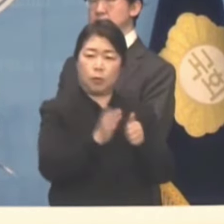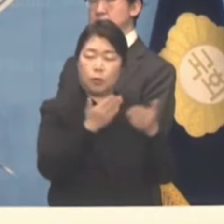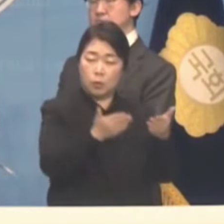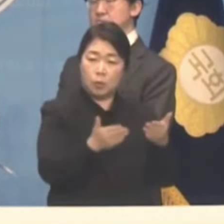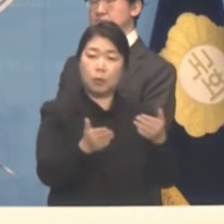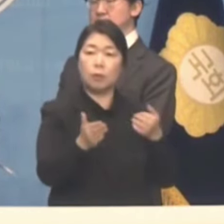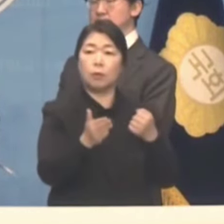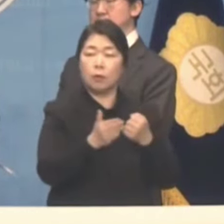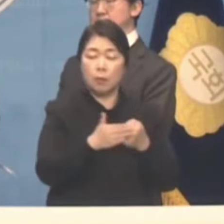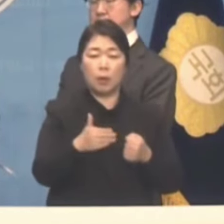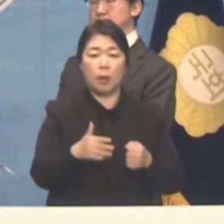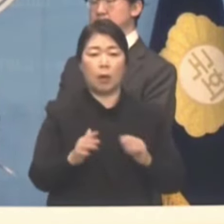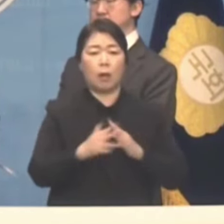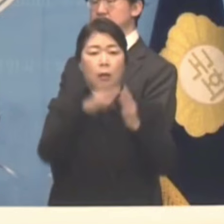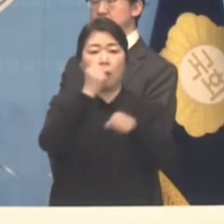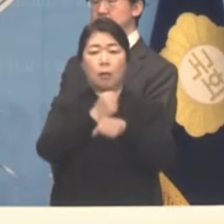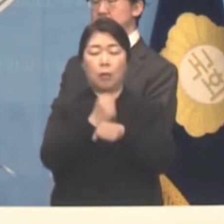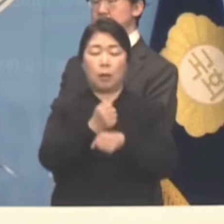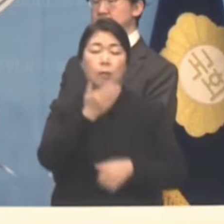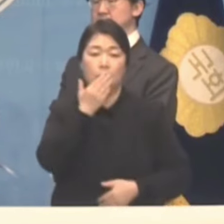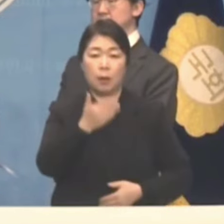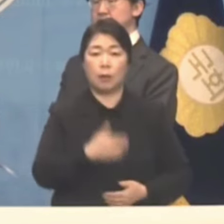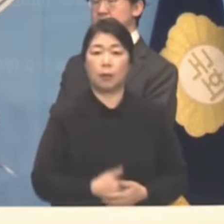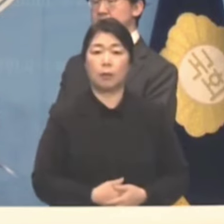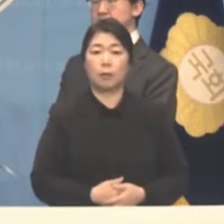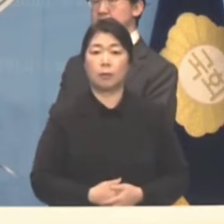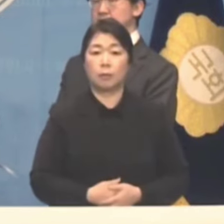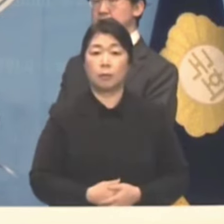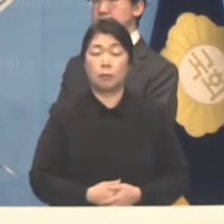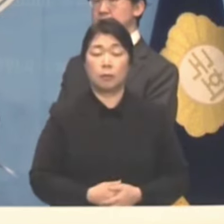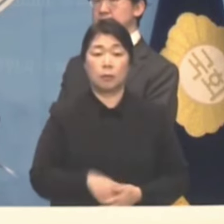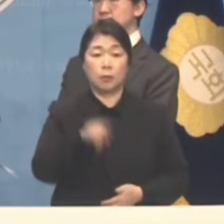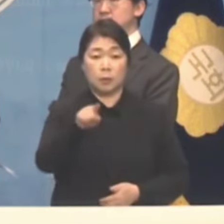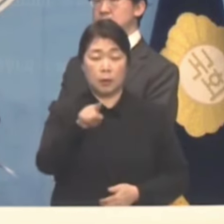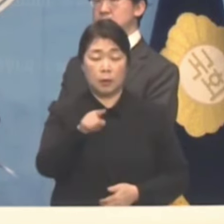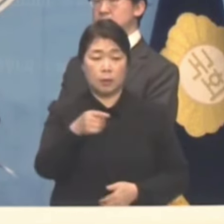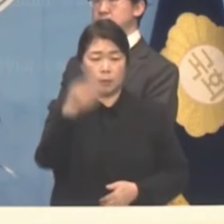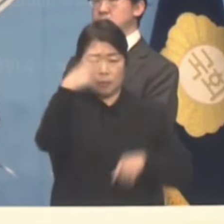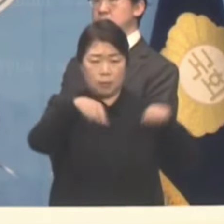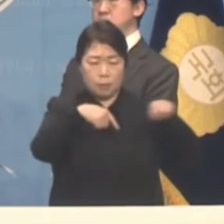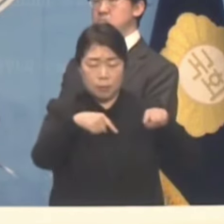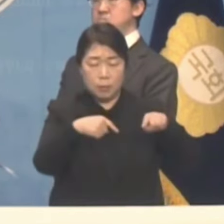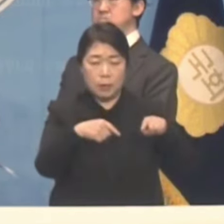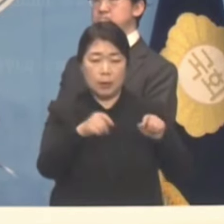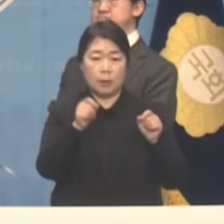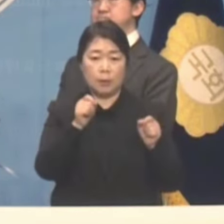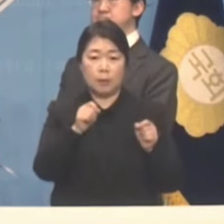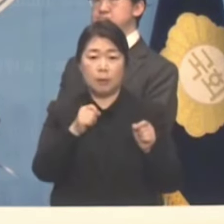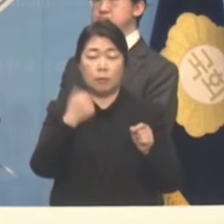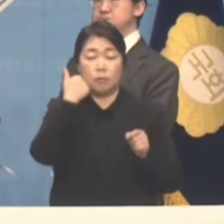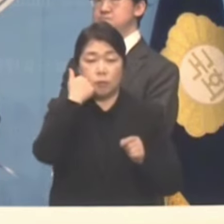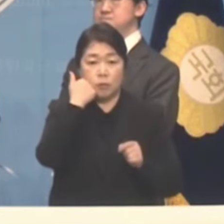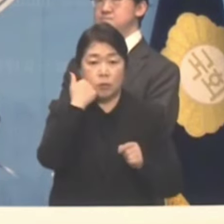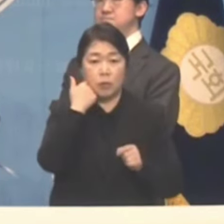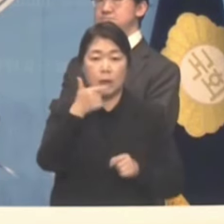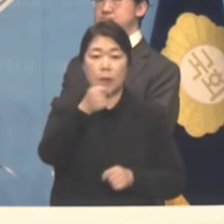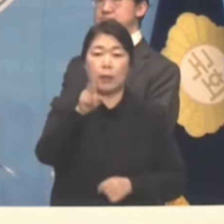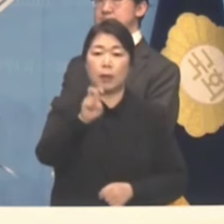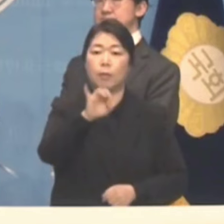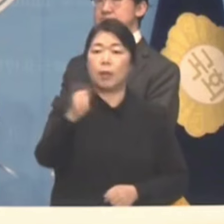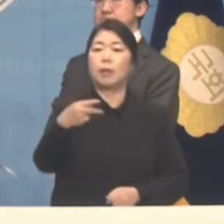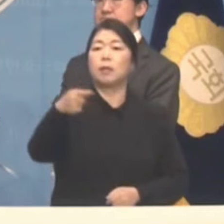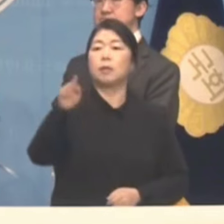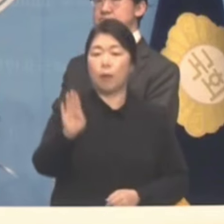사건입니다 여기에 핵심 관계자는 바로 이재명의 측근인 김인섭 있니다 여기에